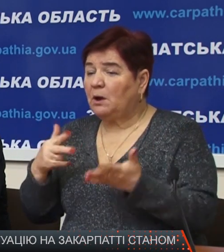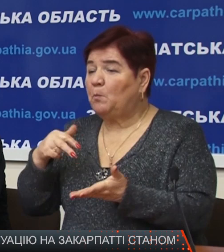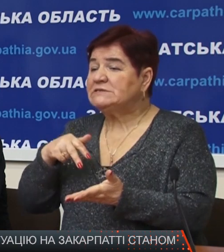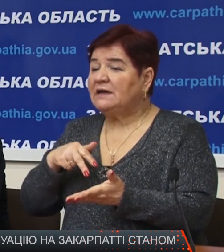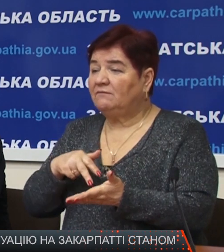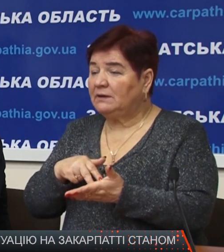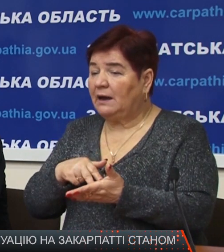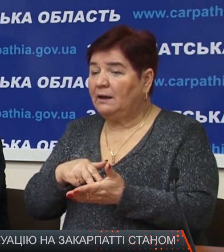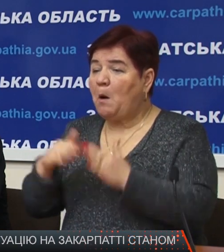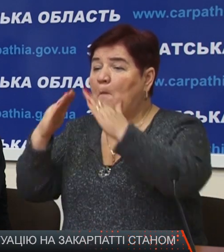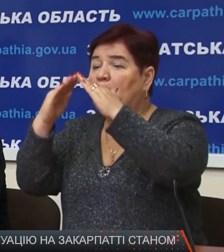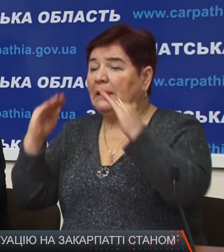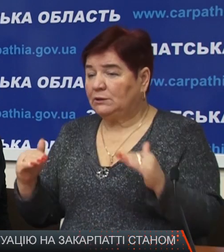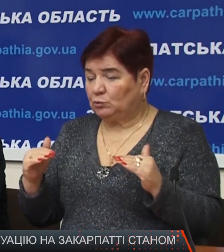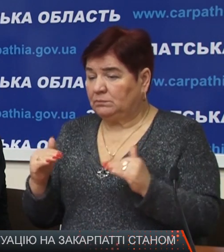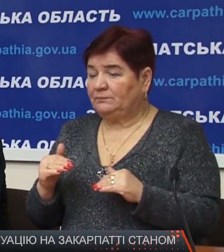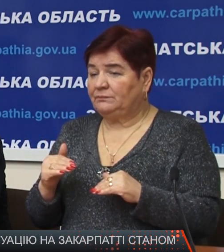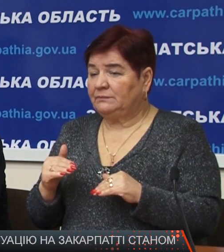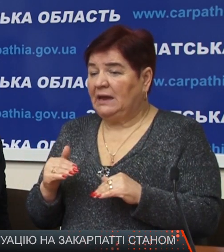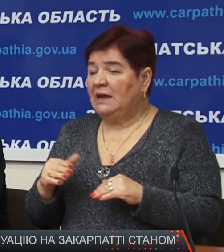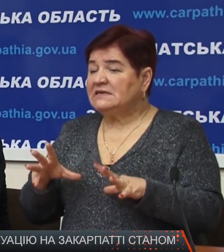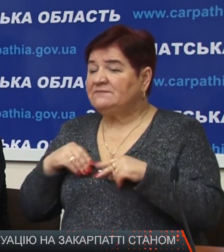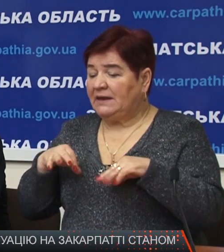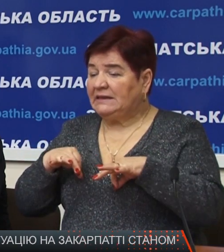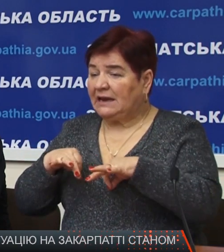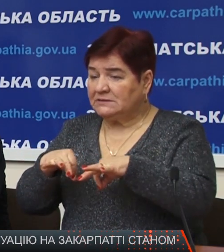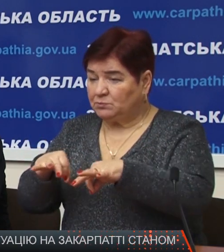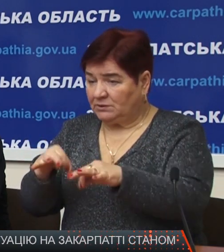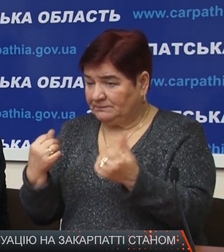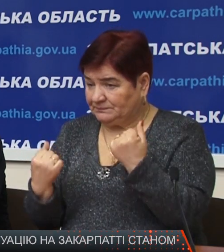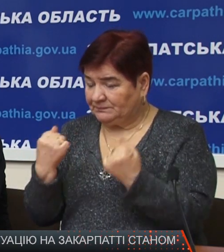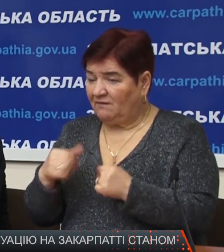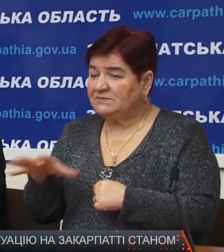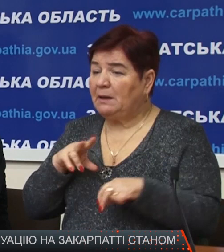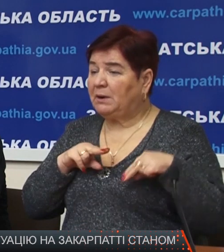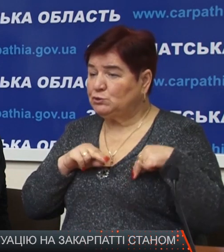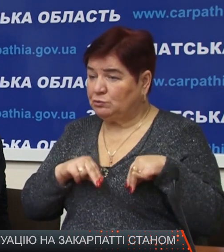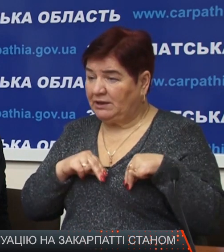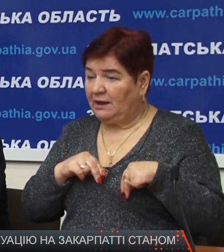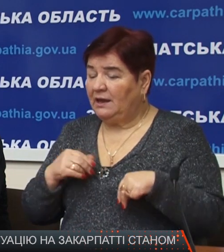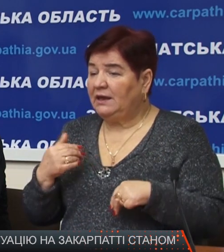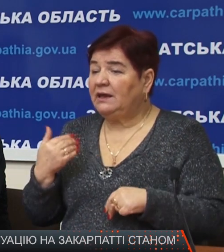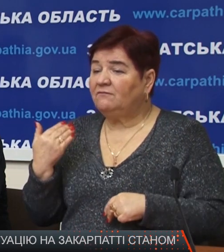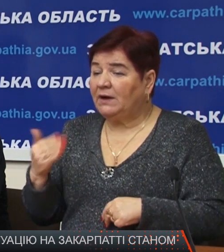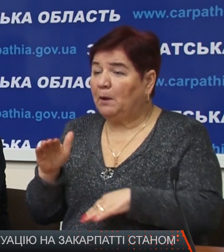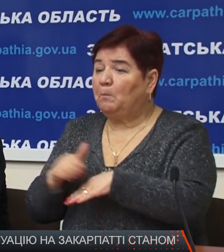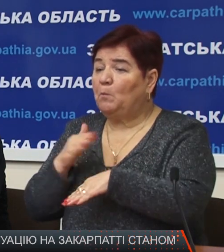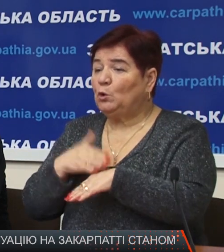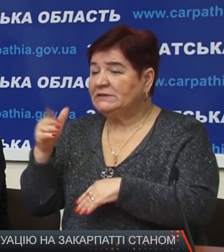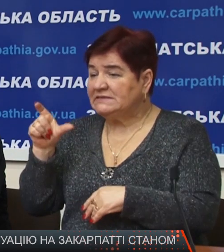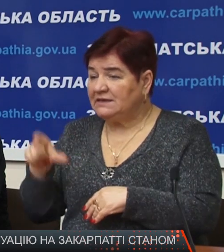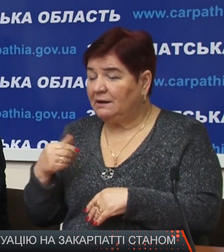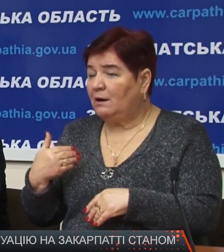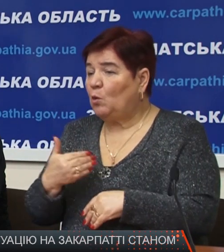поставила палатку, значить, свій транспортний засіб. Значить, все це працює і ви молодці.